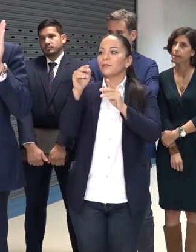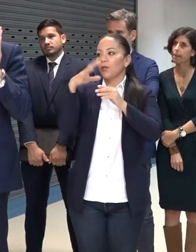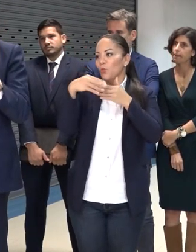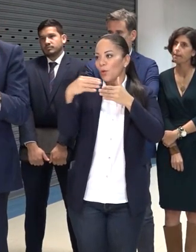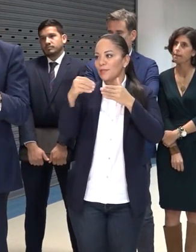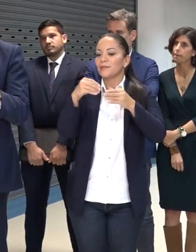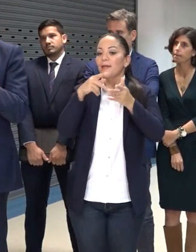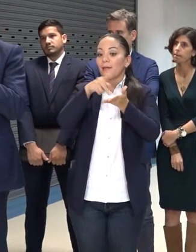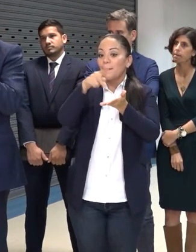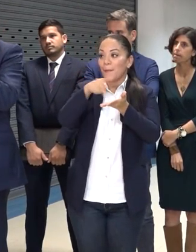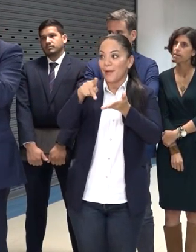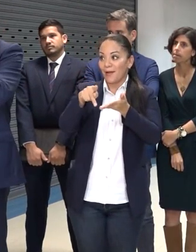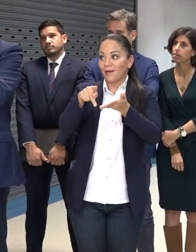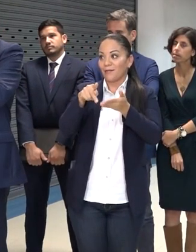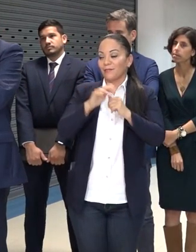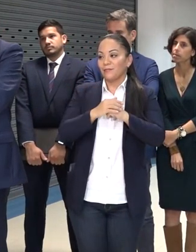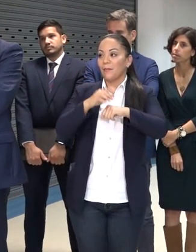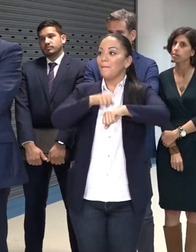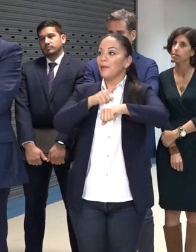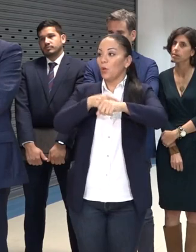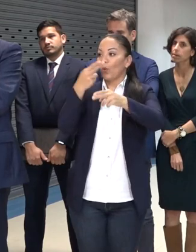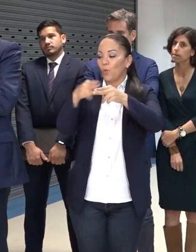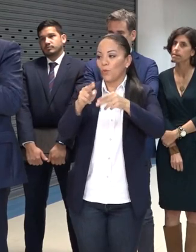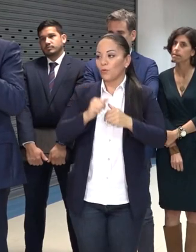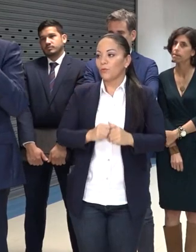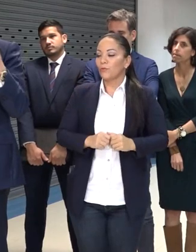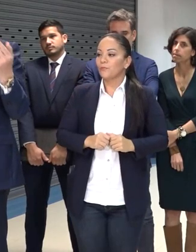que pagar en dólares en un periodo muy corto.